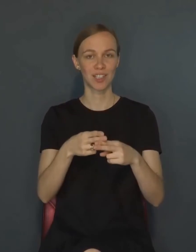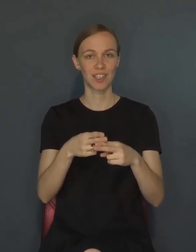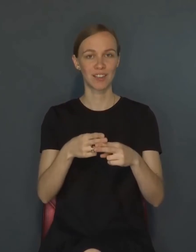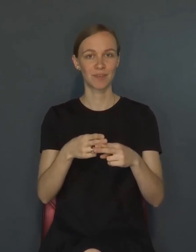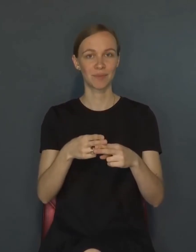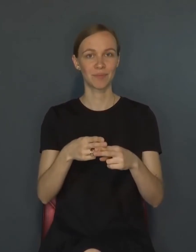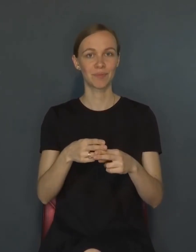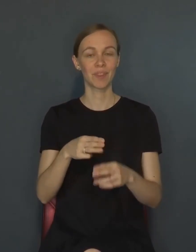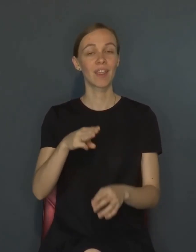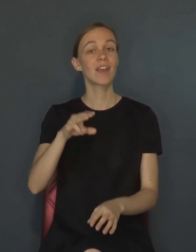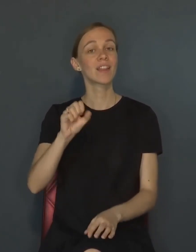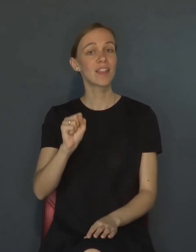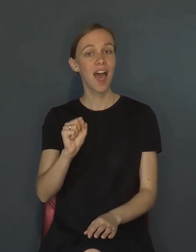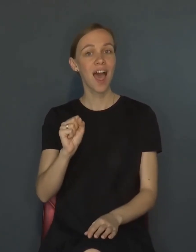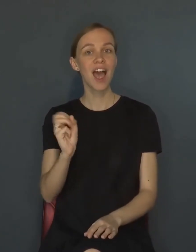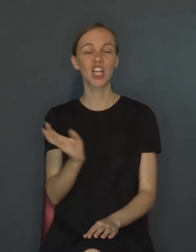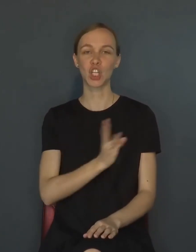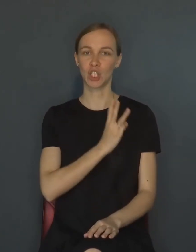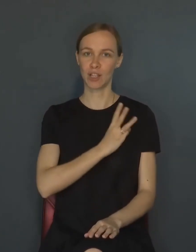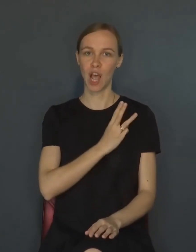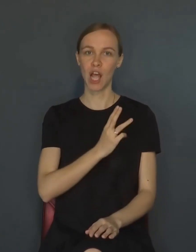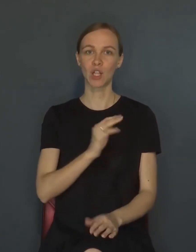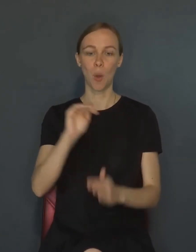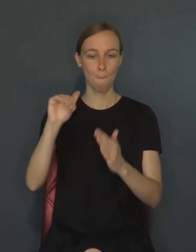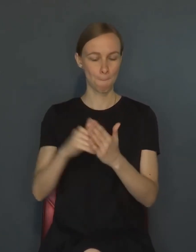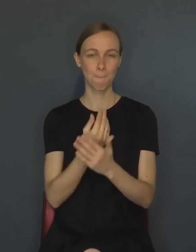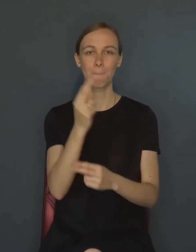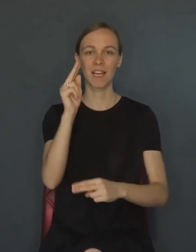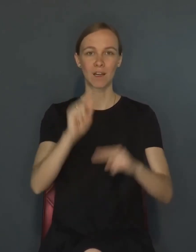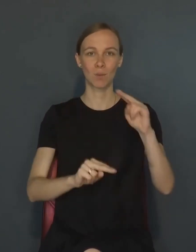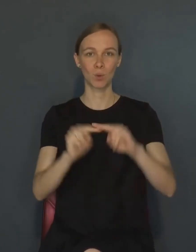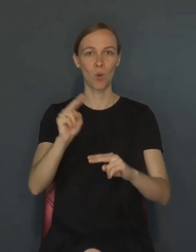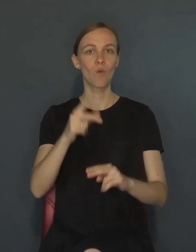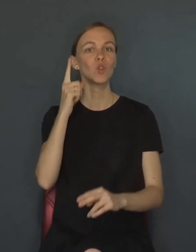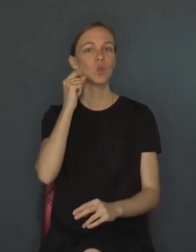ініціатор перебудови Дубенського замку.